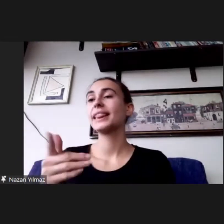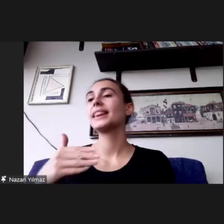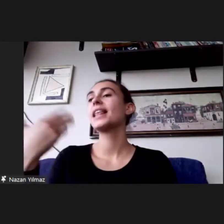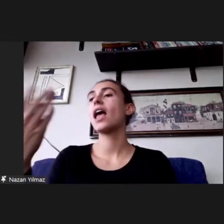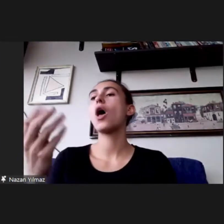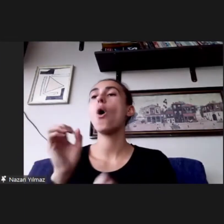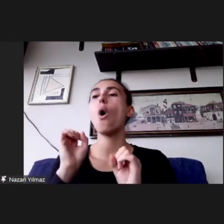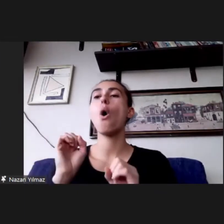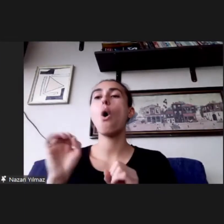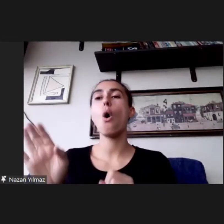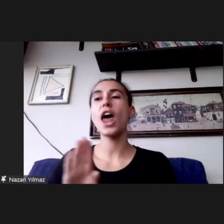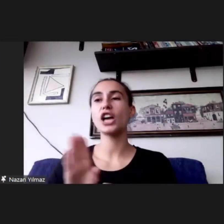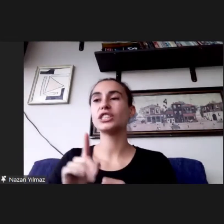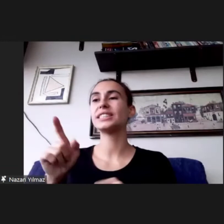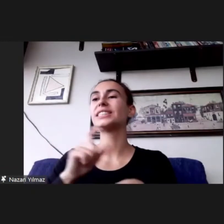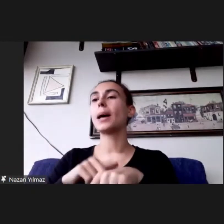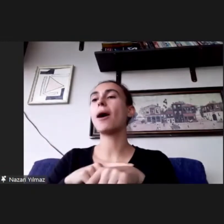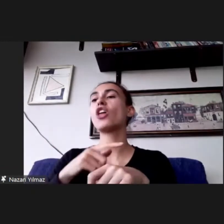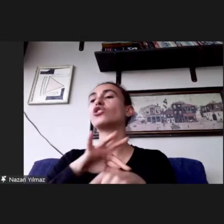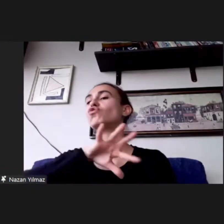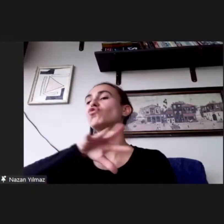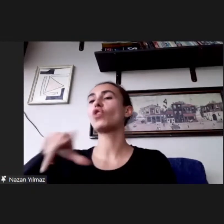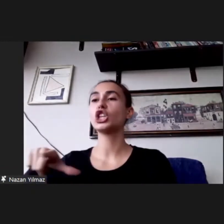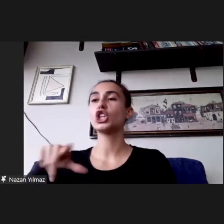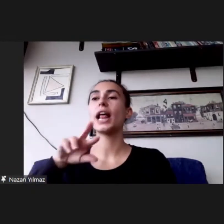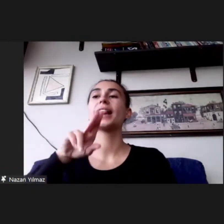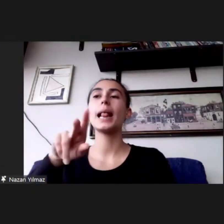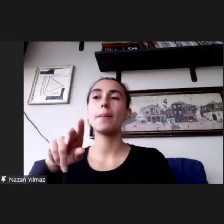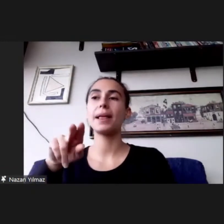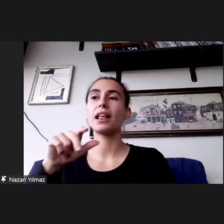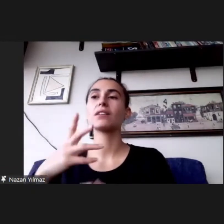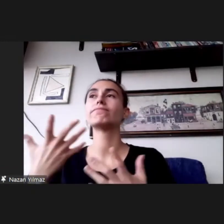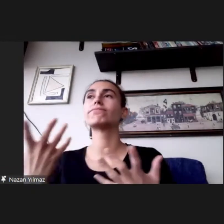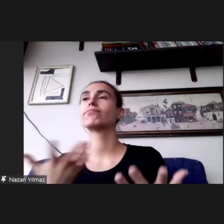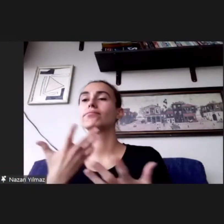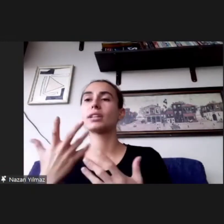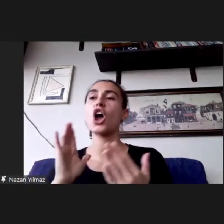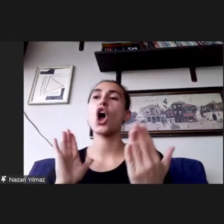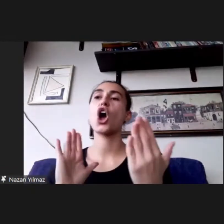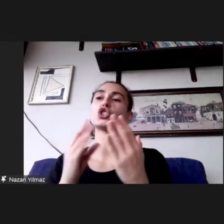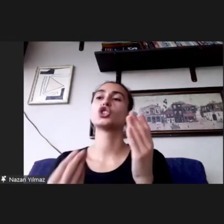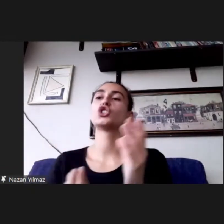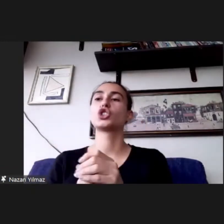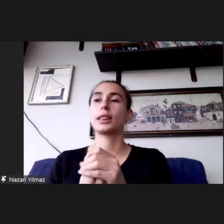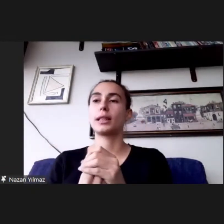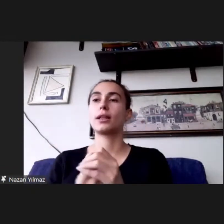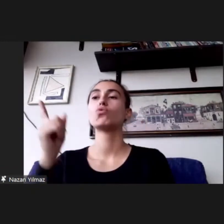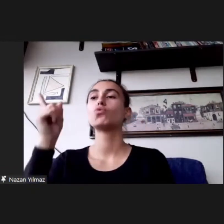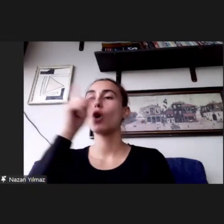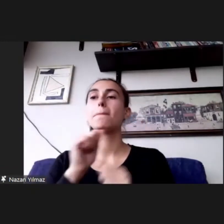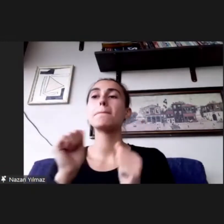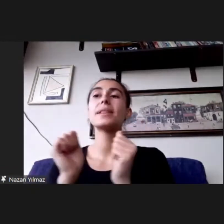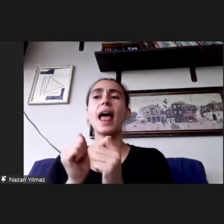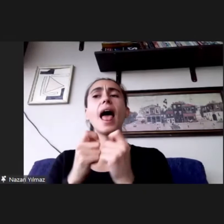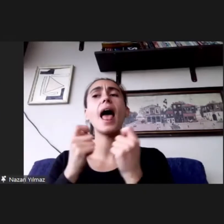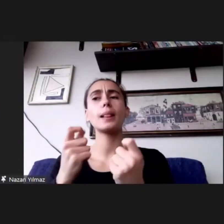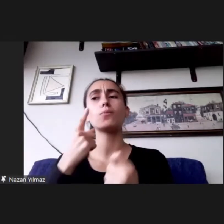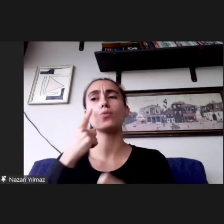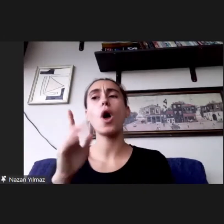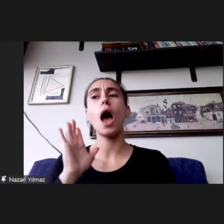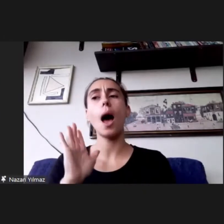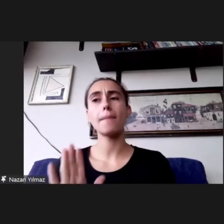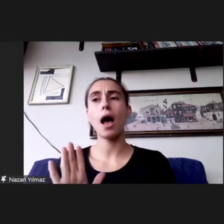olan zamanından çalınacağı gibi bir kaygı karşımıza çıktı. Dolayısıyla birlikte eğitim görsünler ama böyle